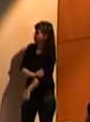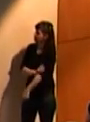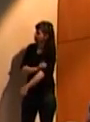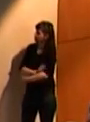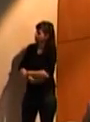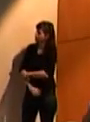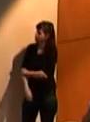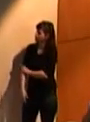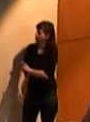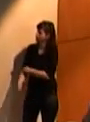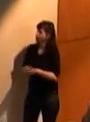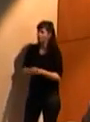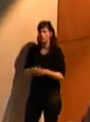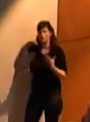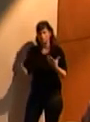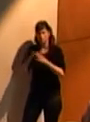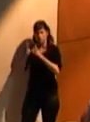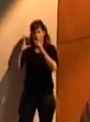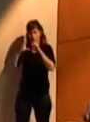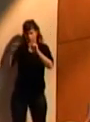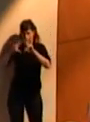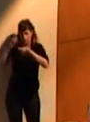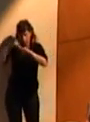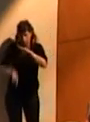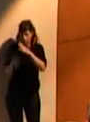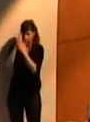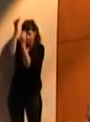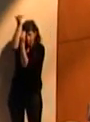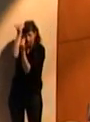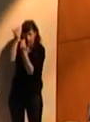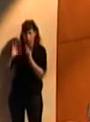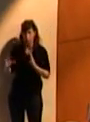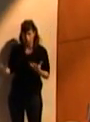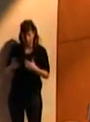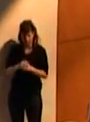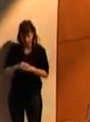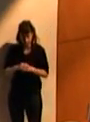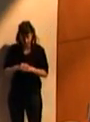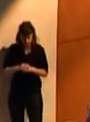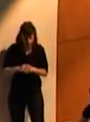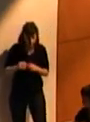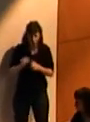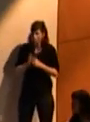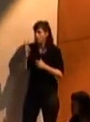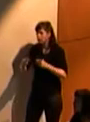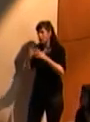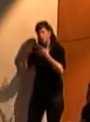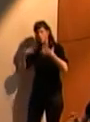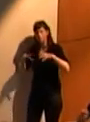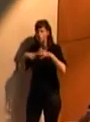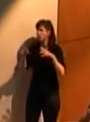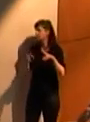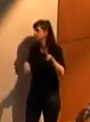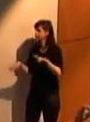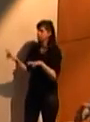Donc maintenant, on va vous parler un peu plus de l'abri. Donc la problématique qui a donc émergé des déambulations et de l'étude qu'on a faite, c'est